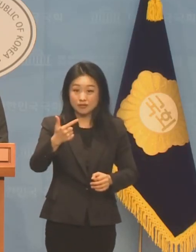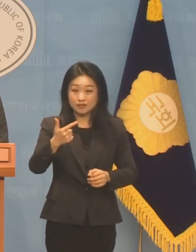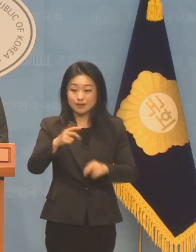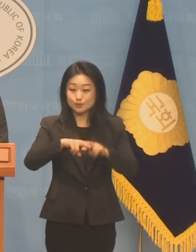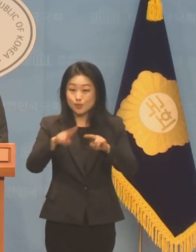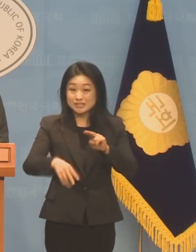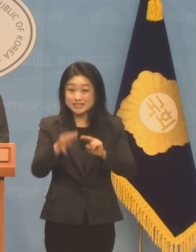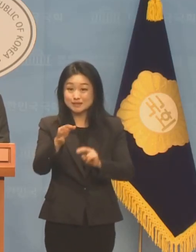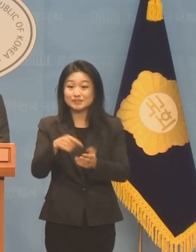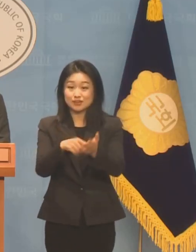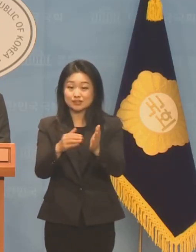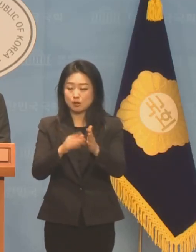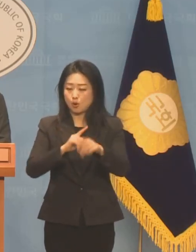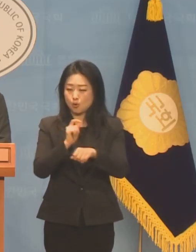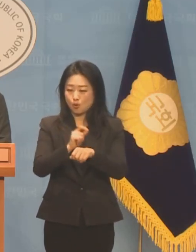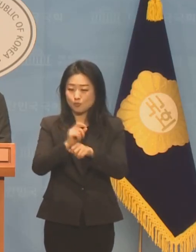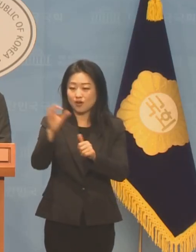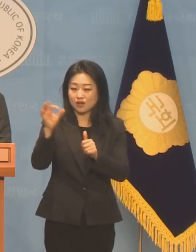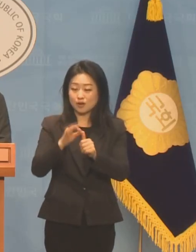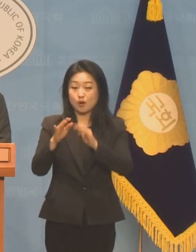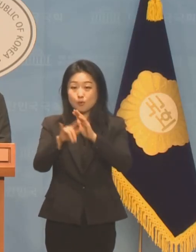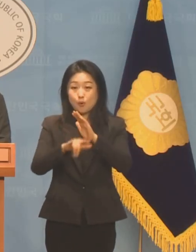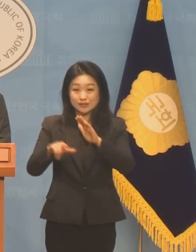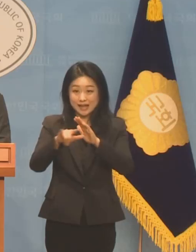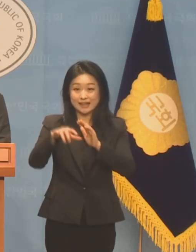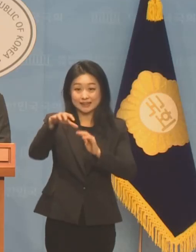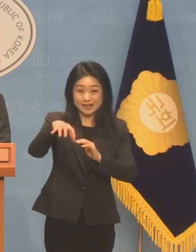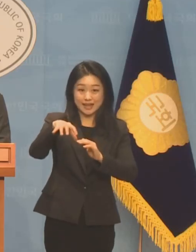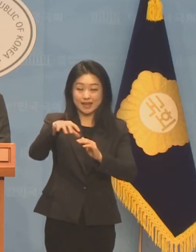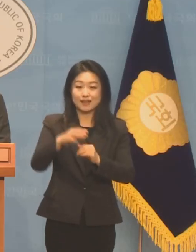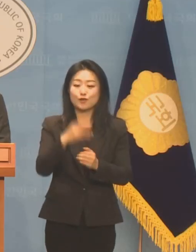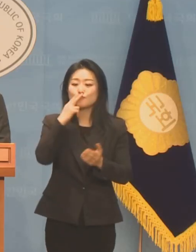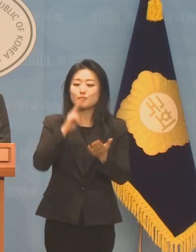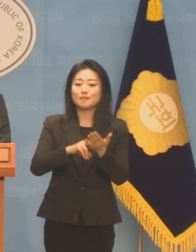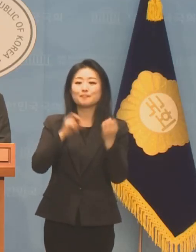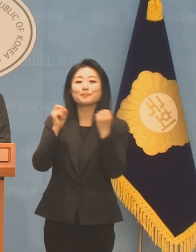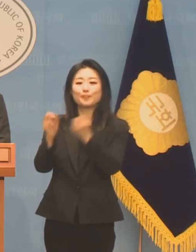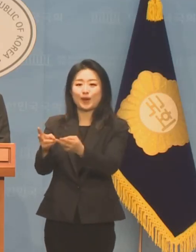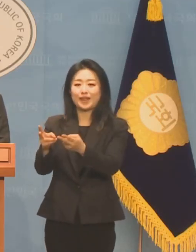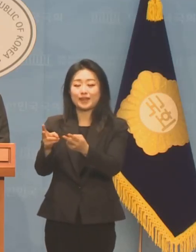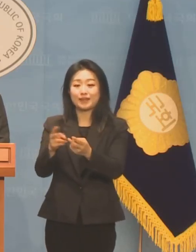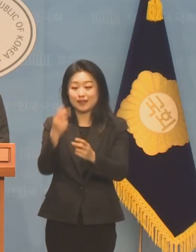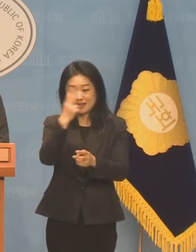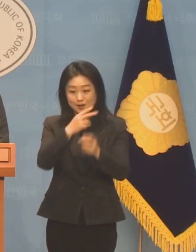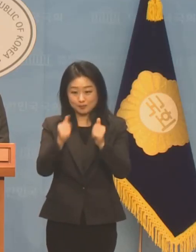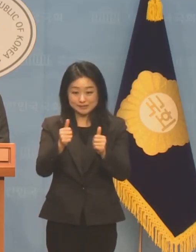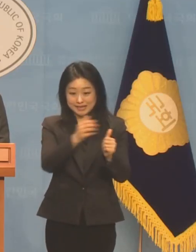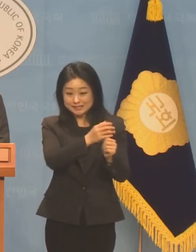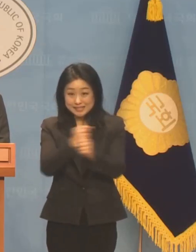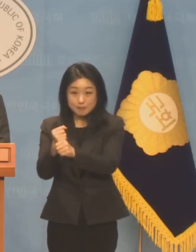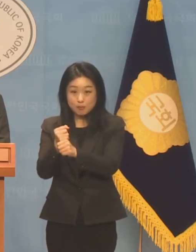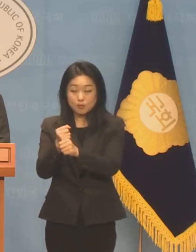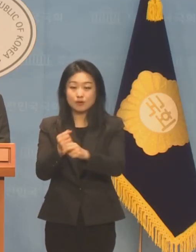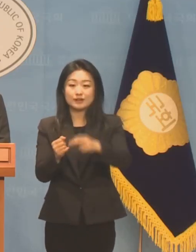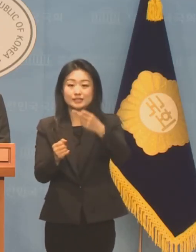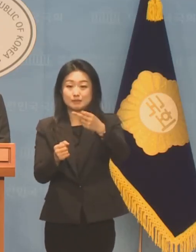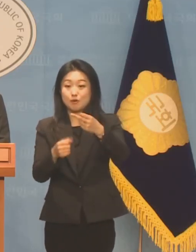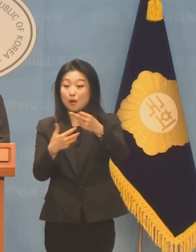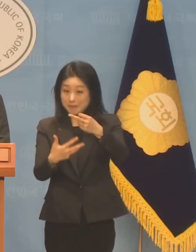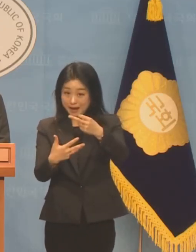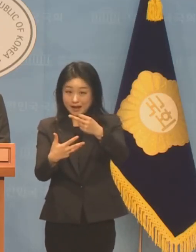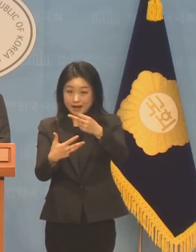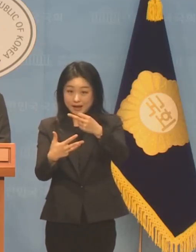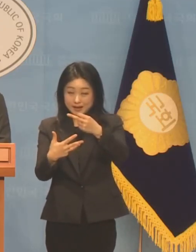확인되었습니다. 공무원 연금공단에 우편으로 청구서를 접수했는데 검찰에 긴급 체포된 것이 지난 12월